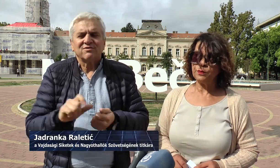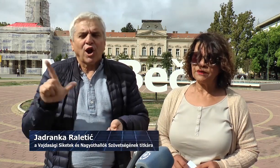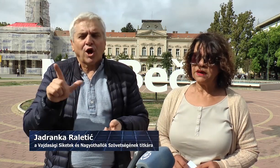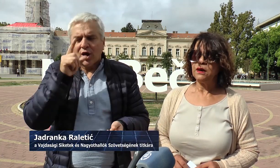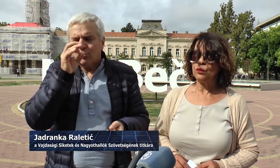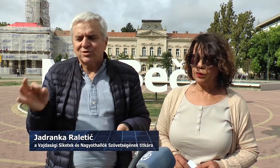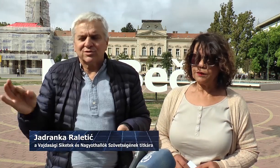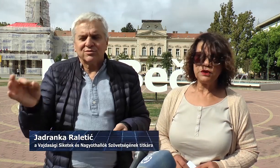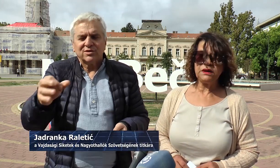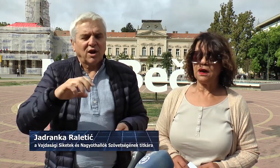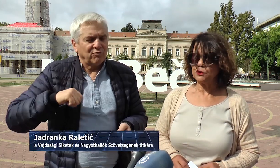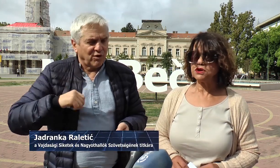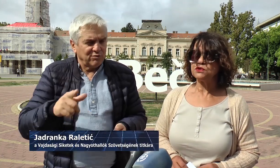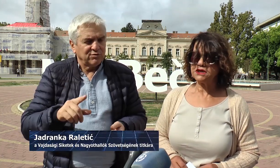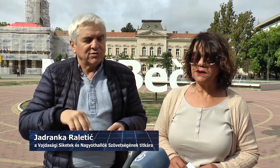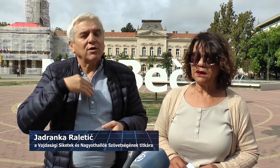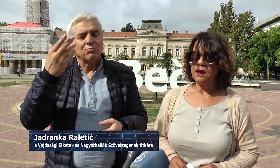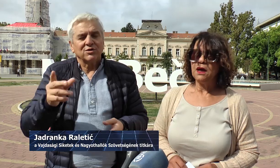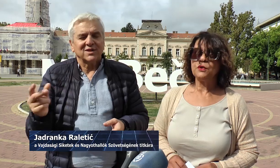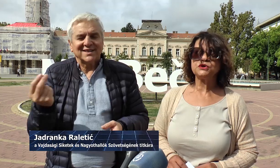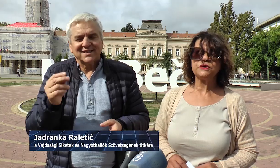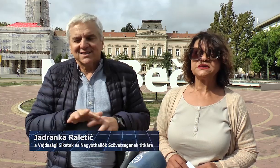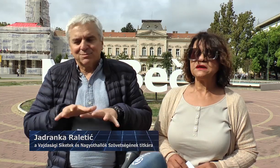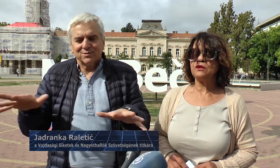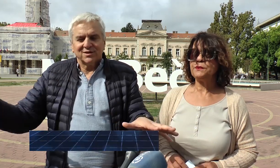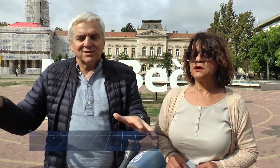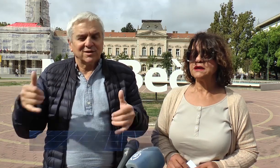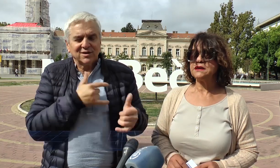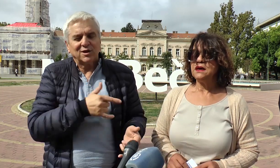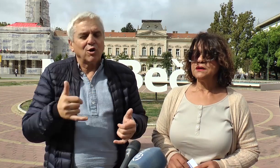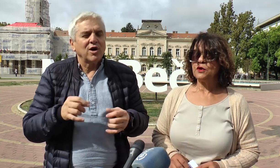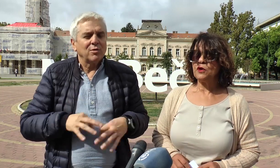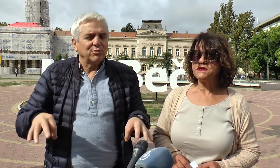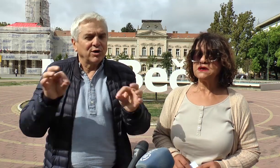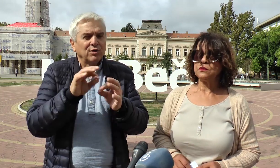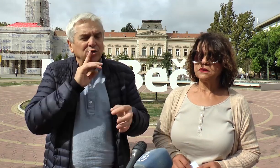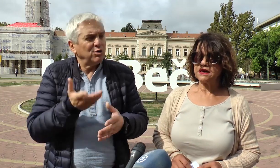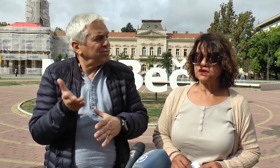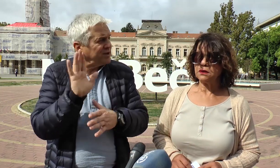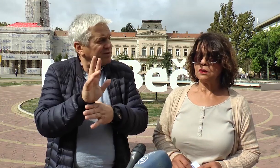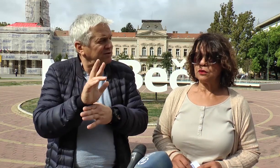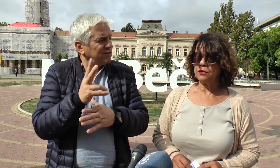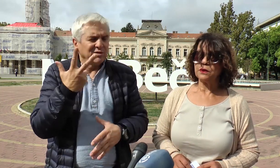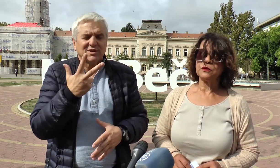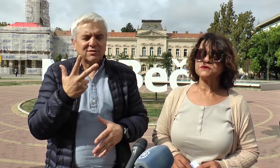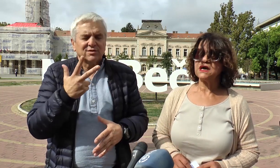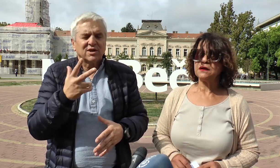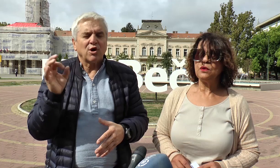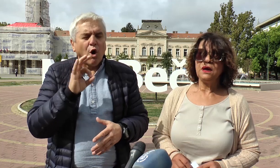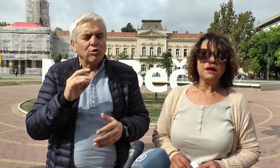A tervünk az, hogy ez a projektum minden helyi önkormányzatra kiterjedjen Vajdaságban, sőt lehet, hogy egész Szerbiában